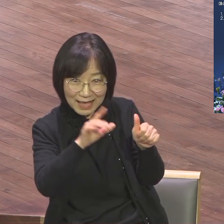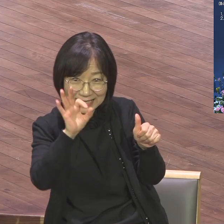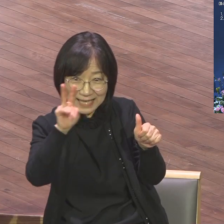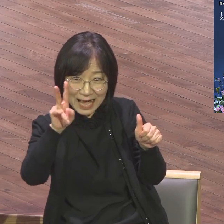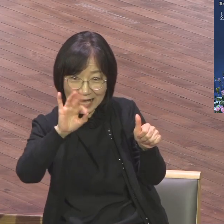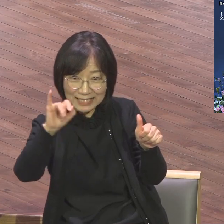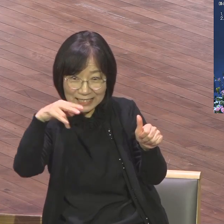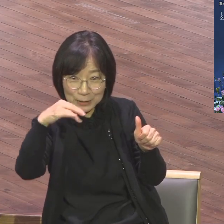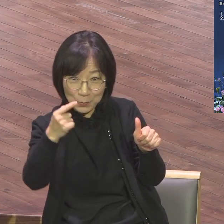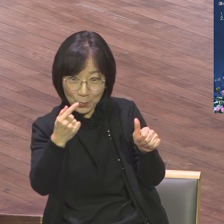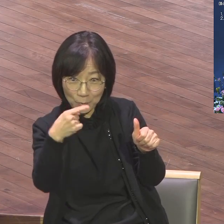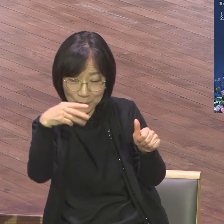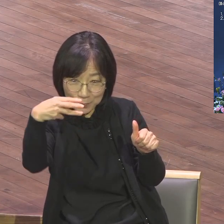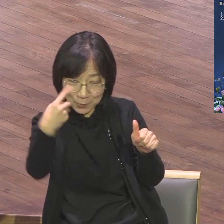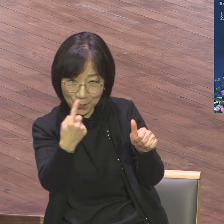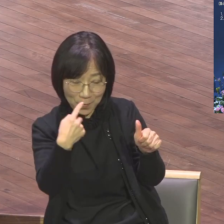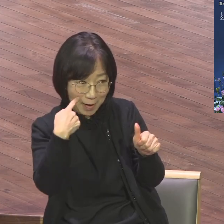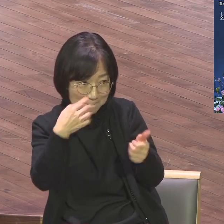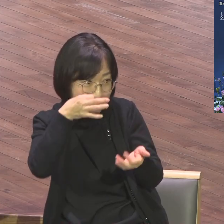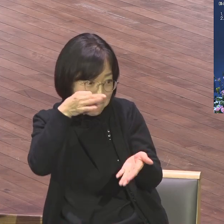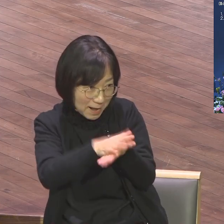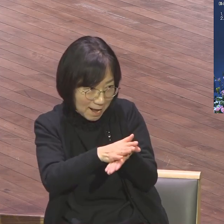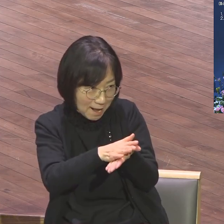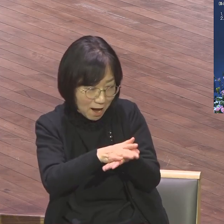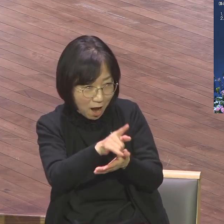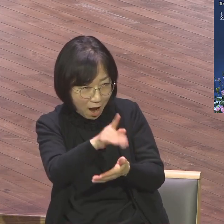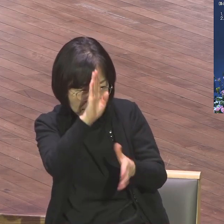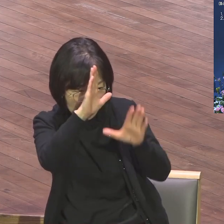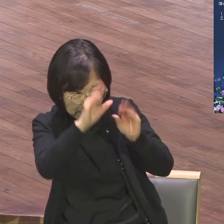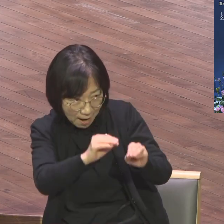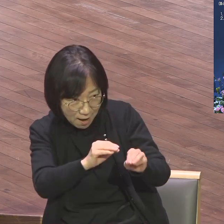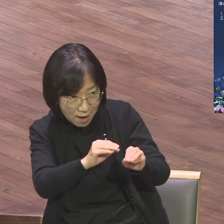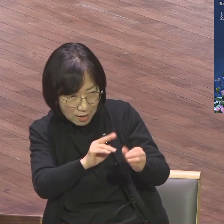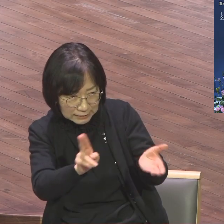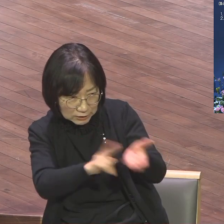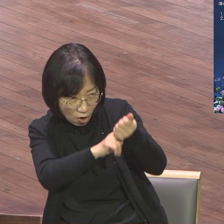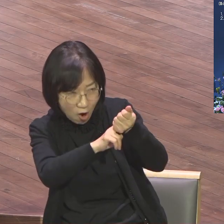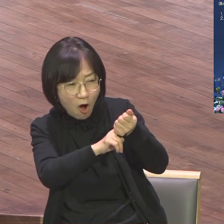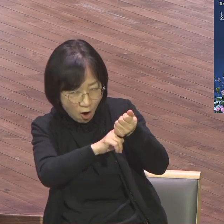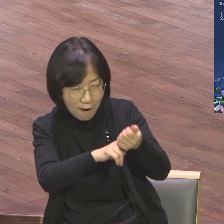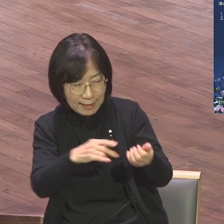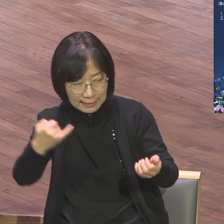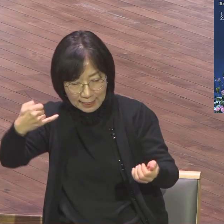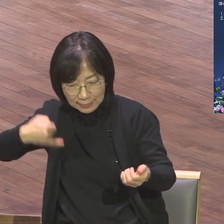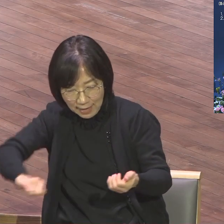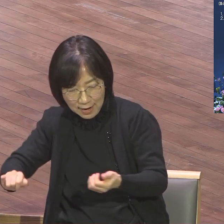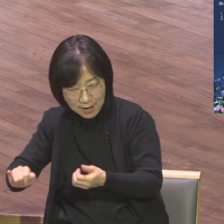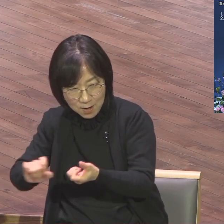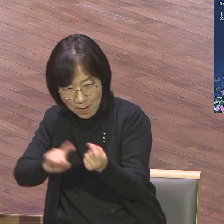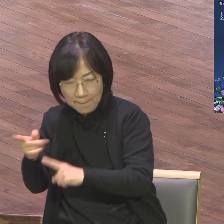저 여인을 치유하는 거 보니까 우리 딸도 치유받겠구나.